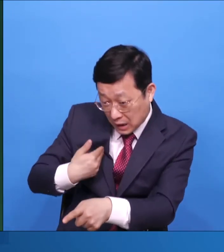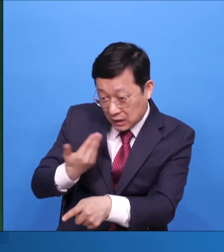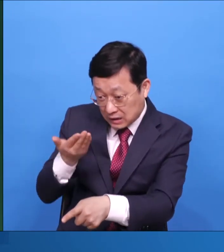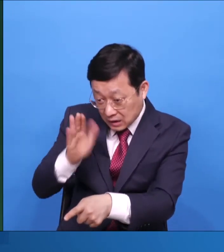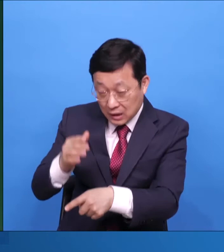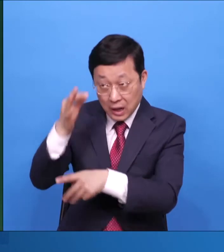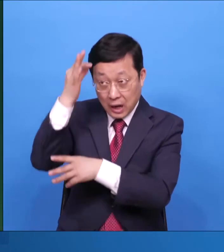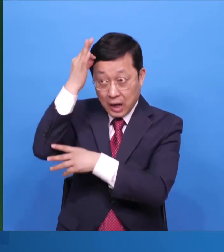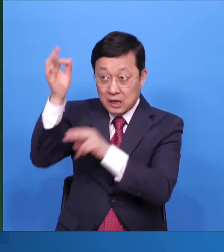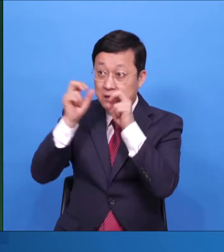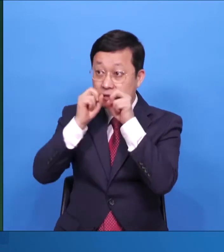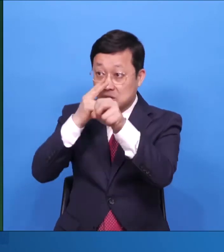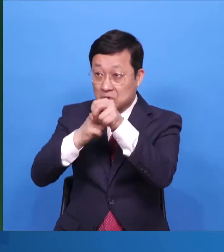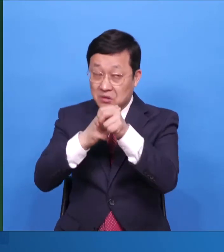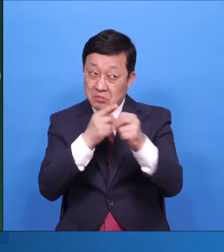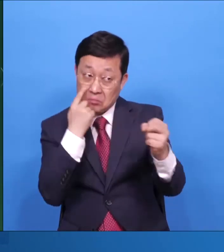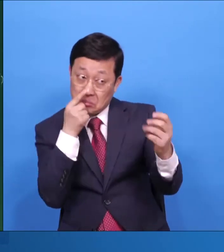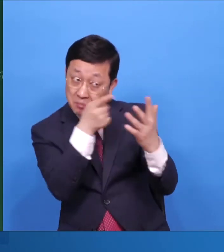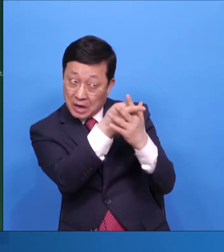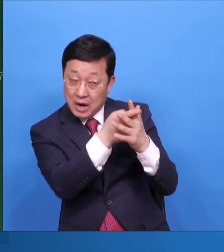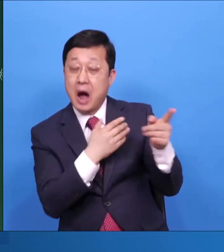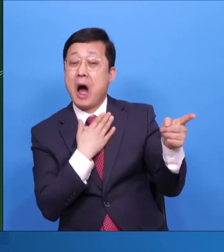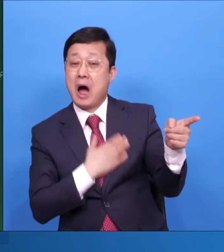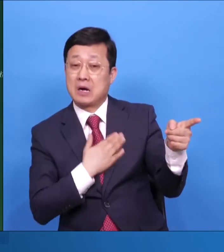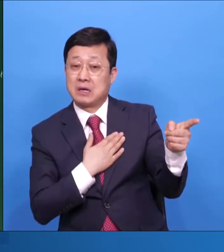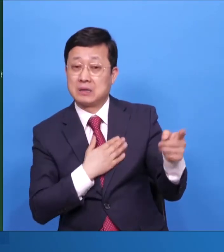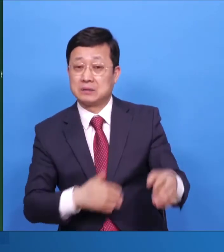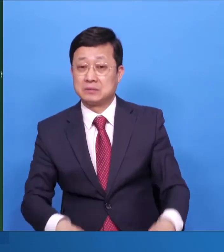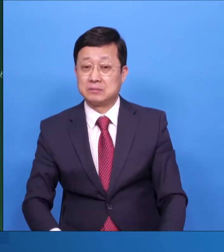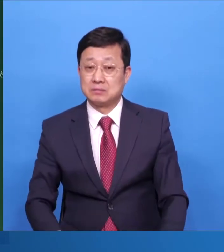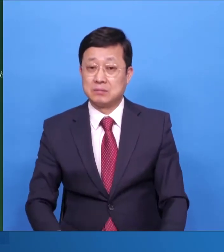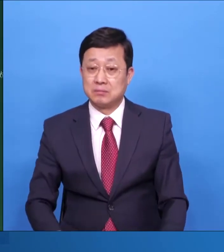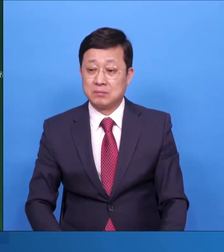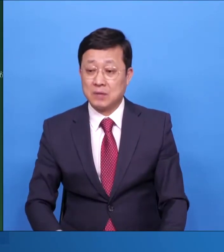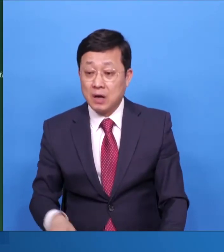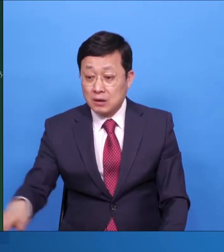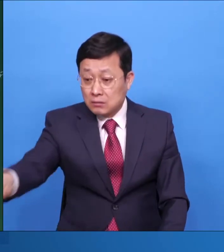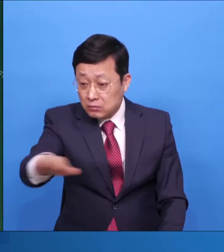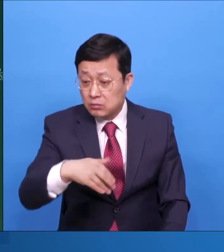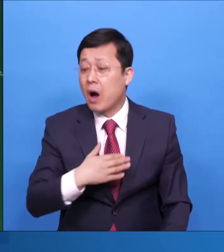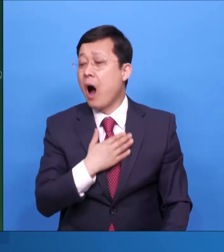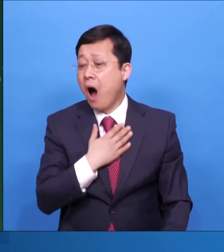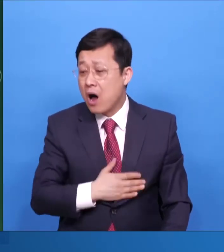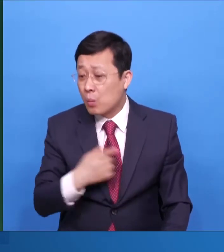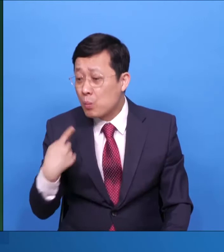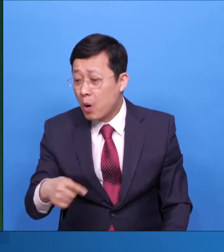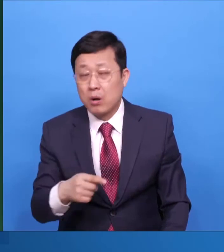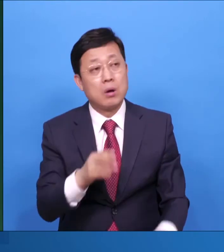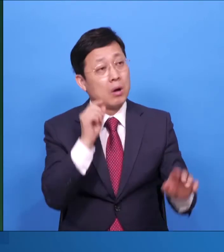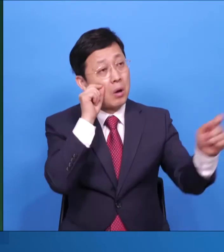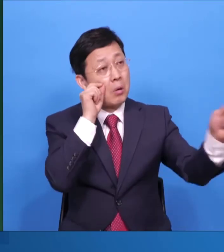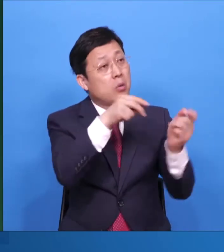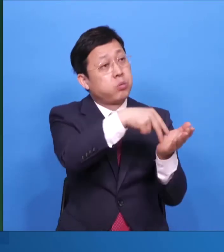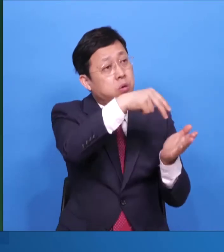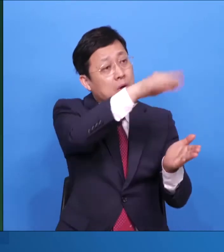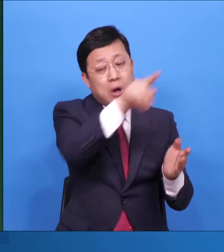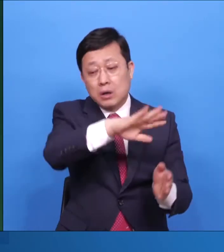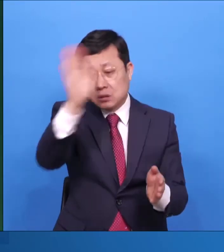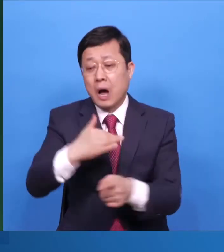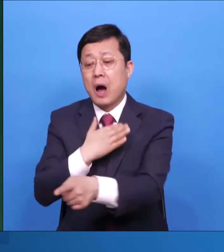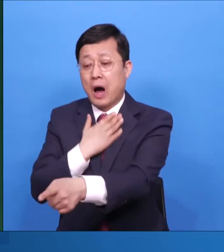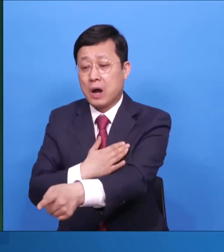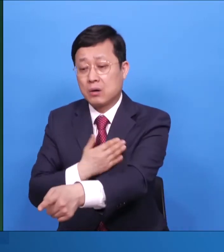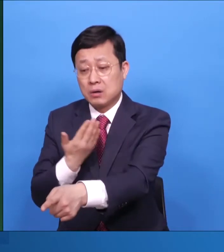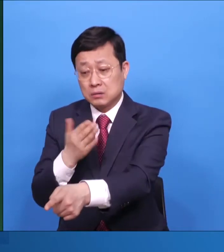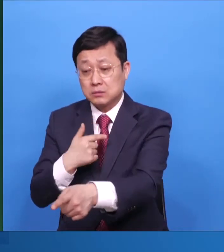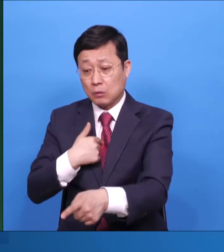que otros estudiantes que estaban junto con él no conocían. 아는데 모르는 거죠. Lo sabían pero lo ignoraban. 요 생도들이 뭐라고 말합니까? ¿Qué decían